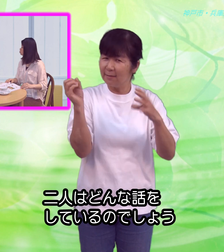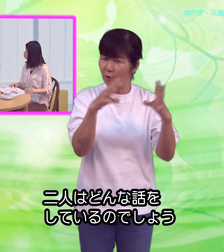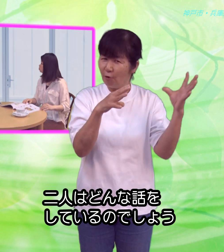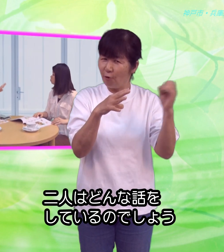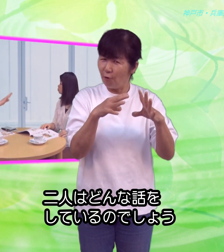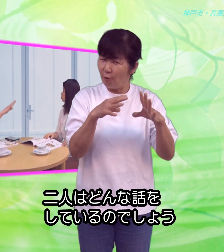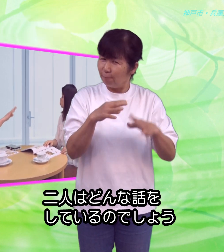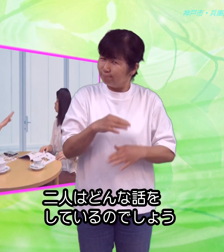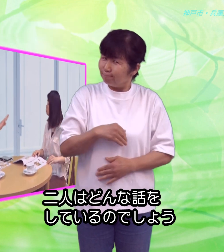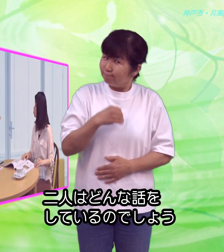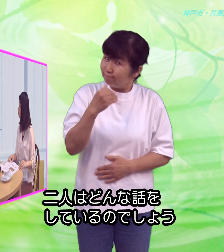でしょう